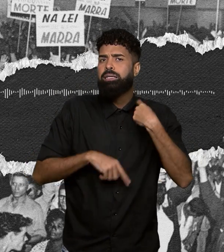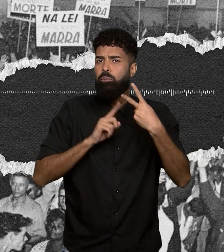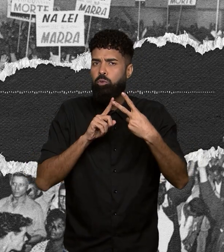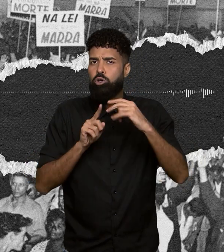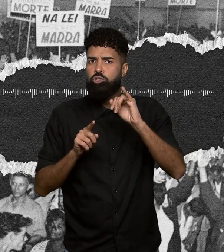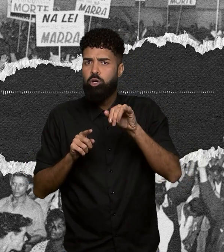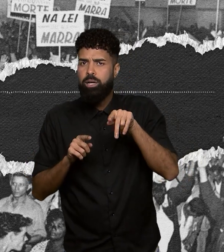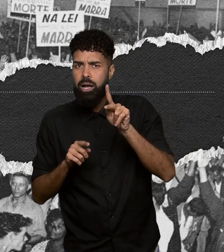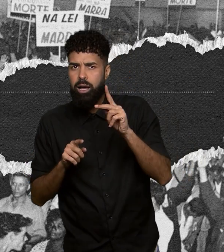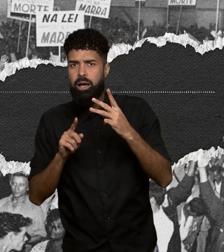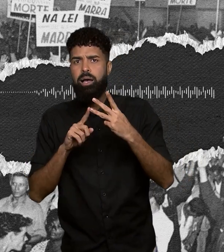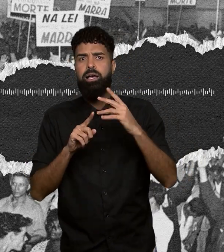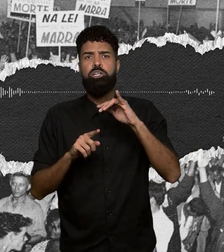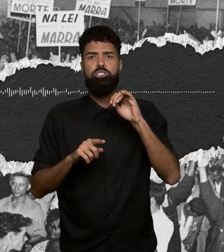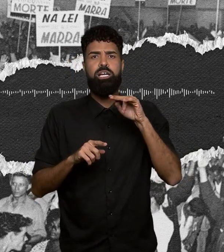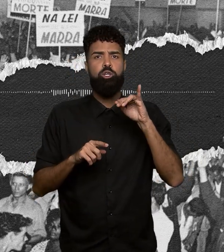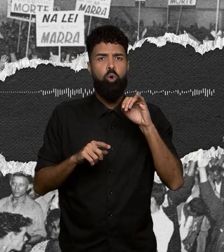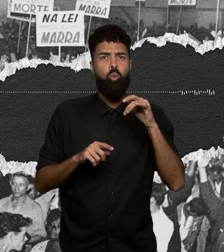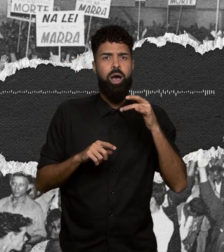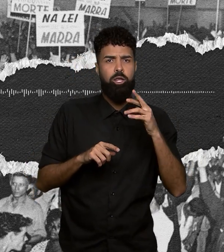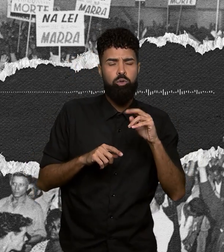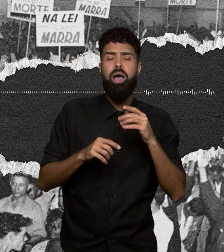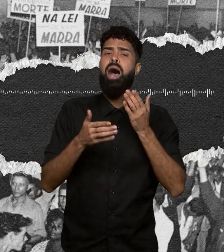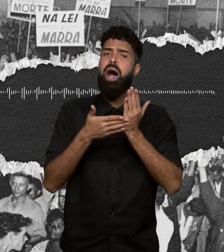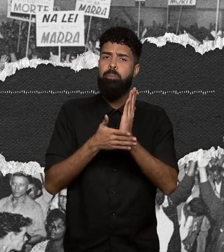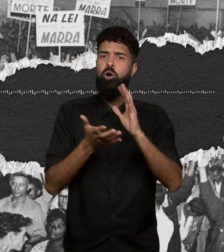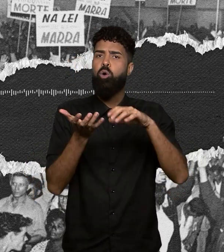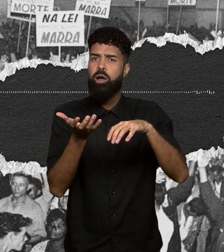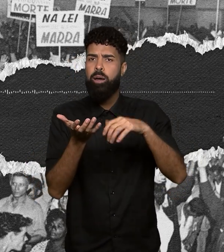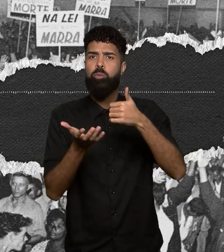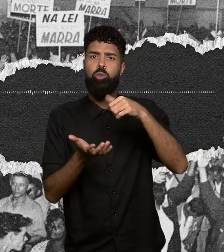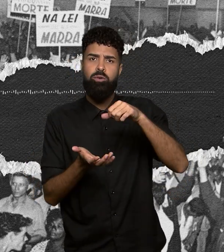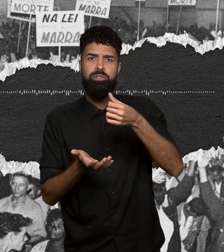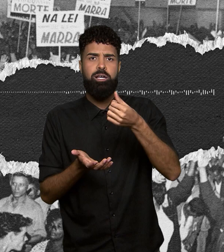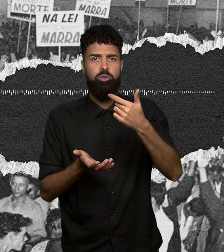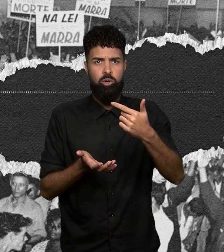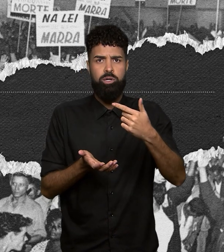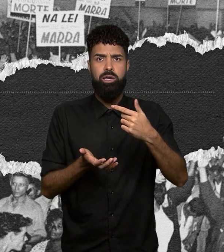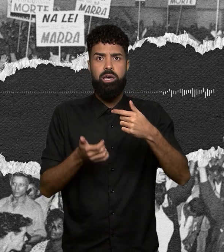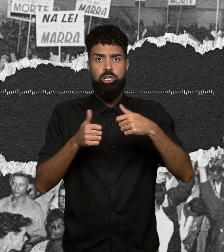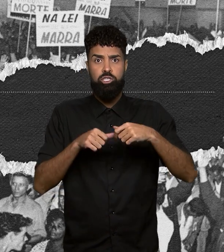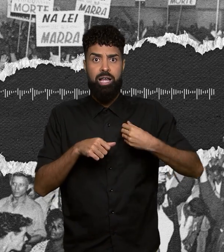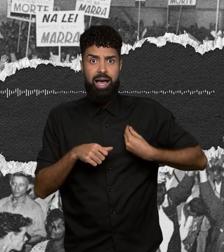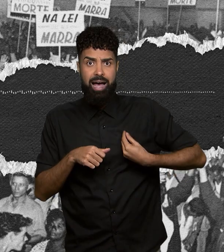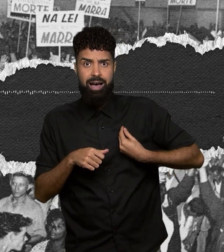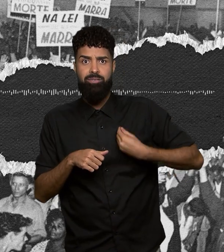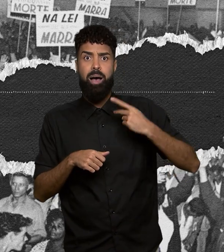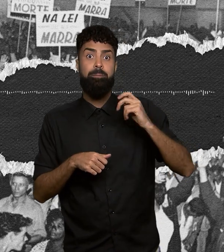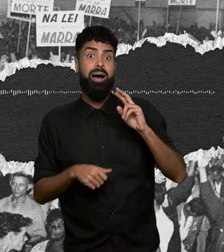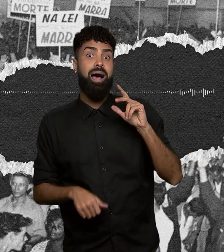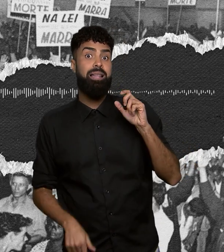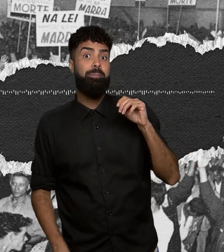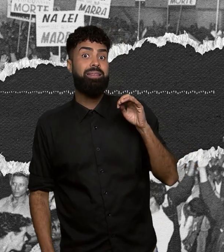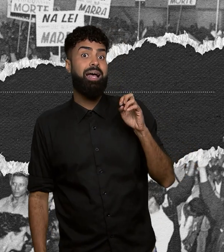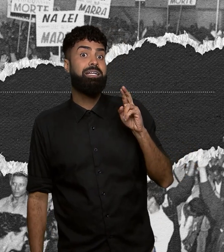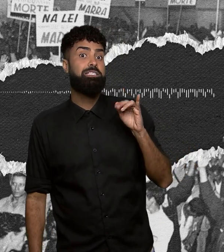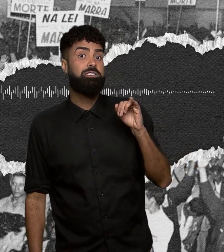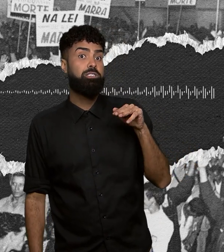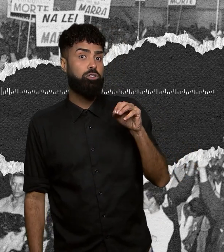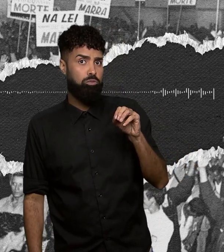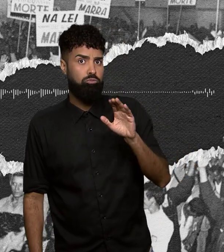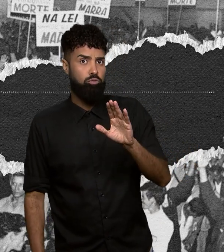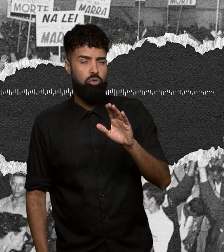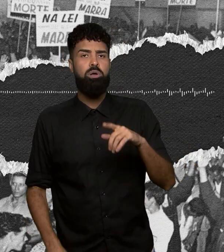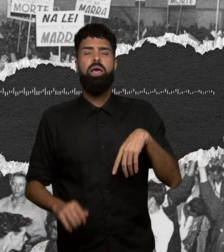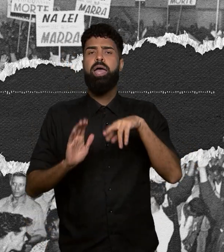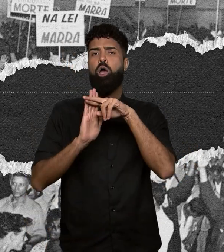JK e Jano Quadros foi aprovada pelo congresso nacional em 1962 quando tava em vigor o parlamentarismo e